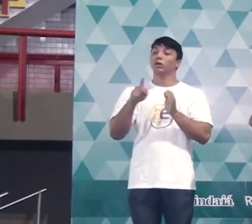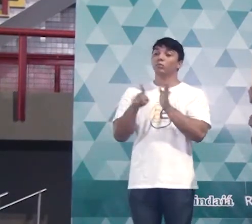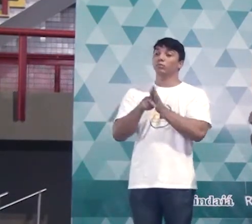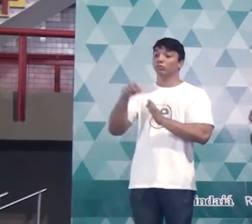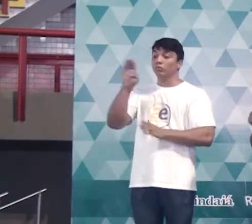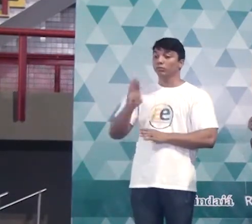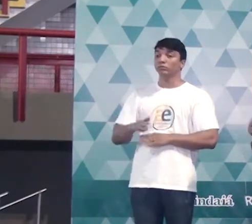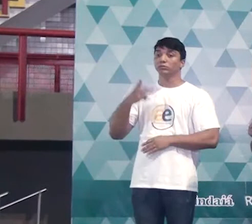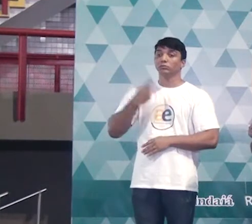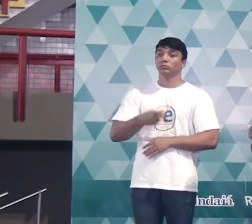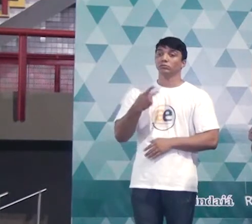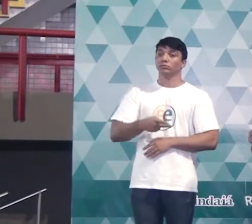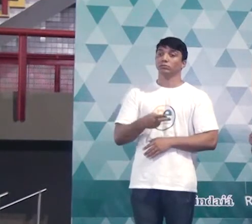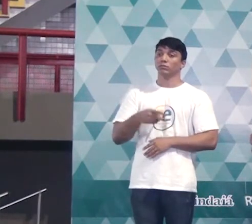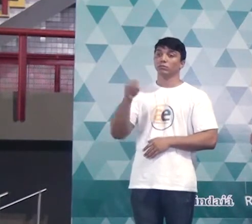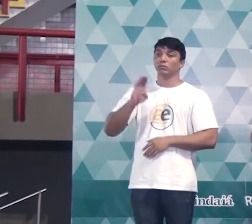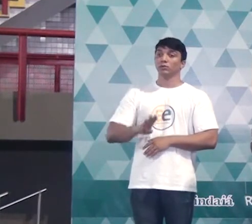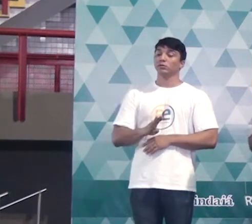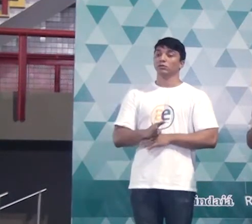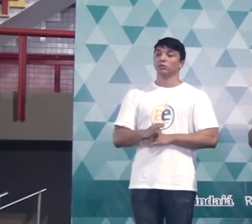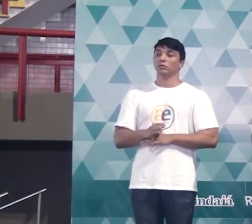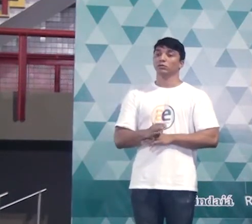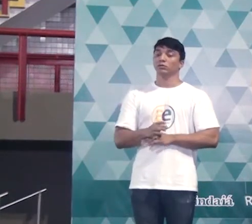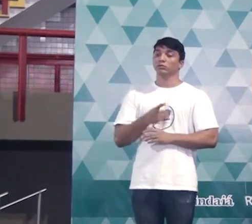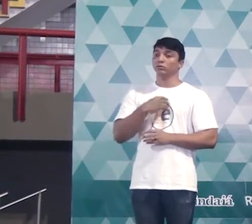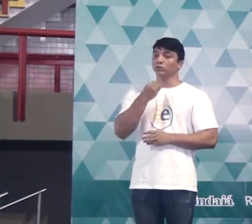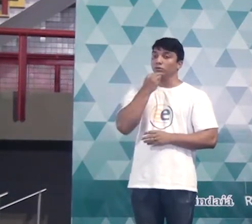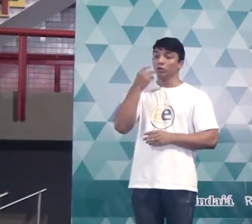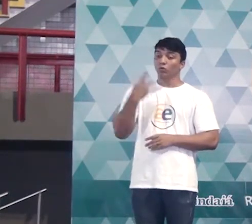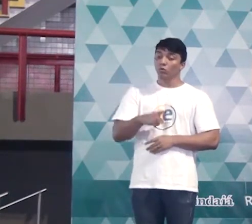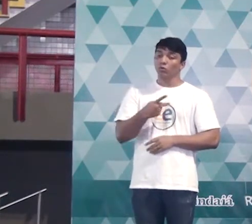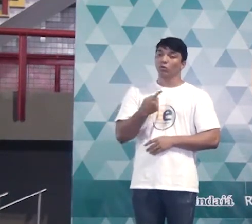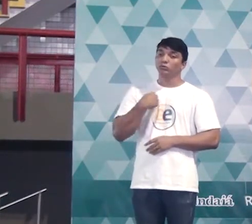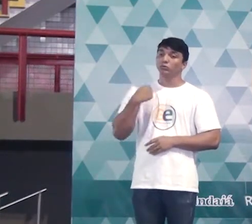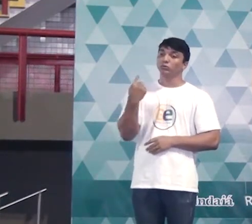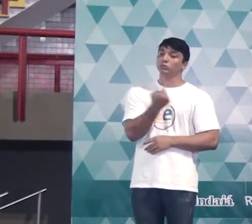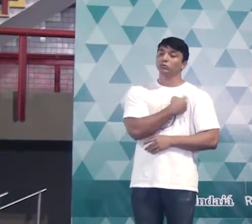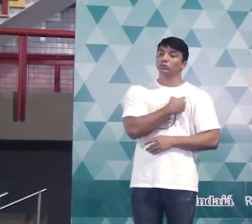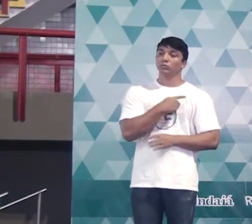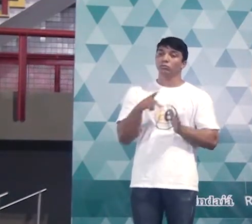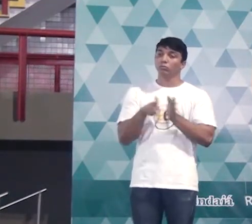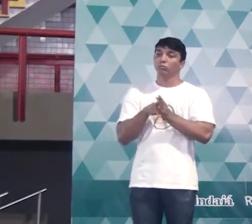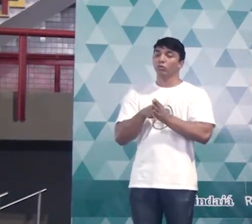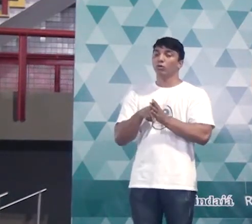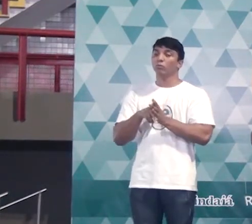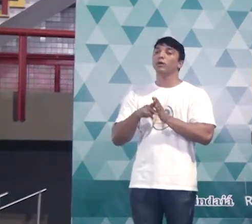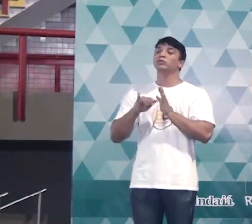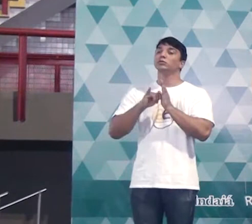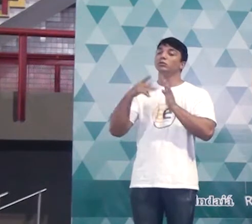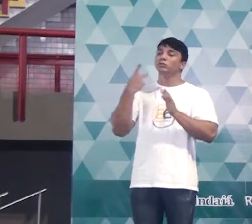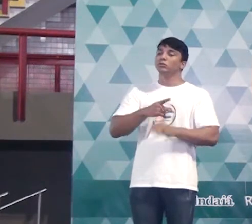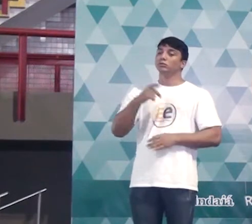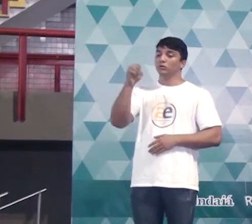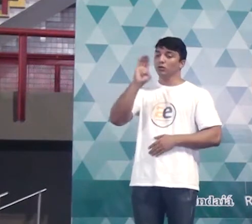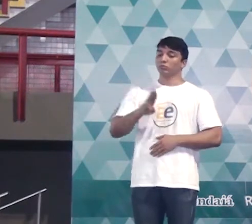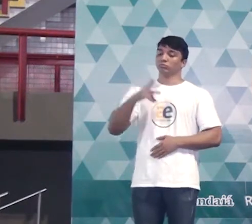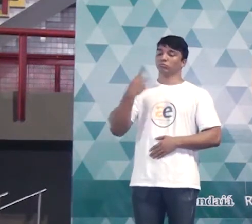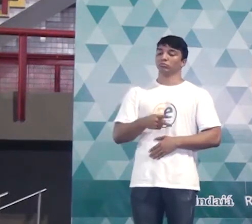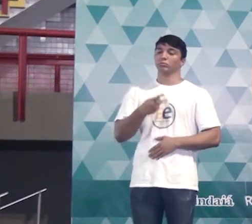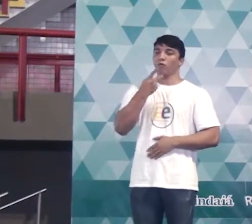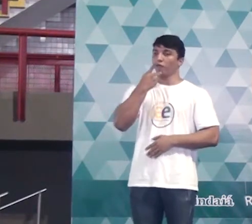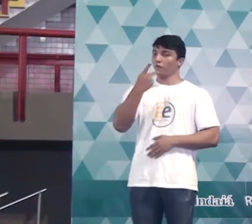que é brasileira. Nossa, uma identidade nacional na nossa